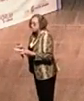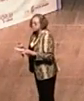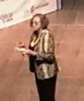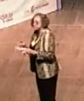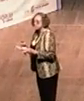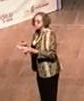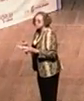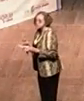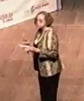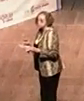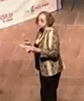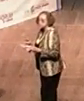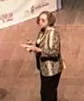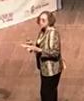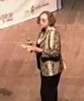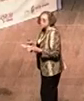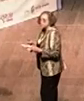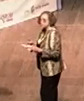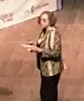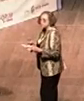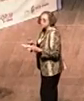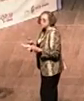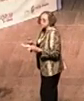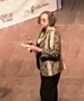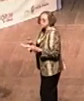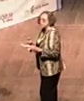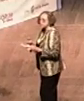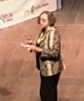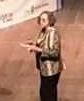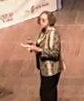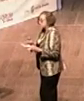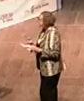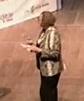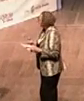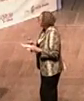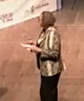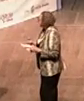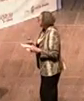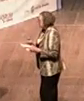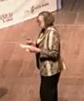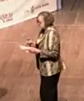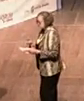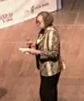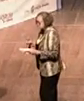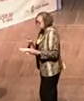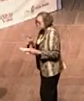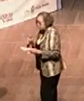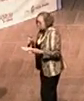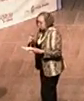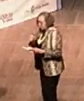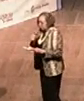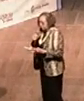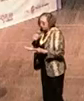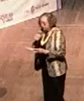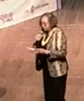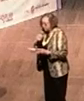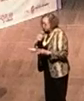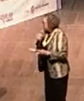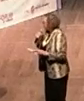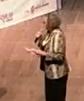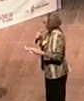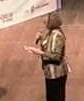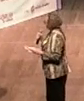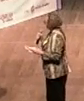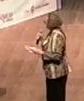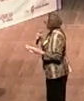se você for botar duas refeições você tem que dar 30%, se você for dar uma refeição 20% das necessidades Tá mas